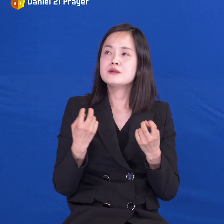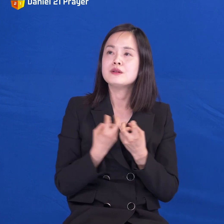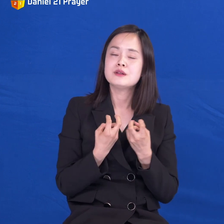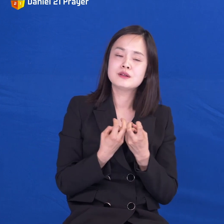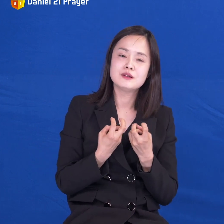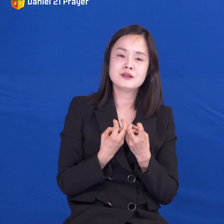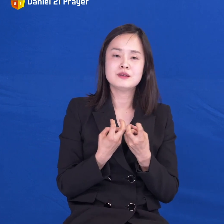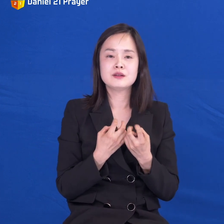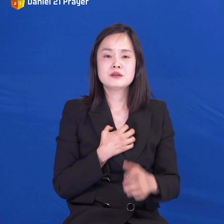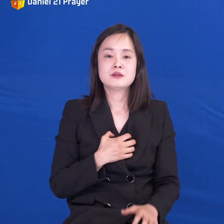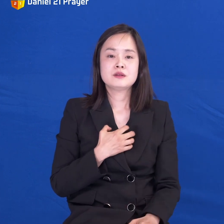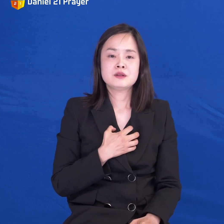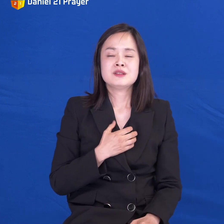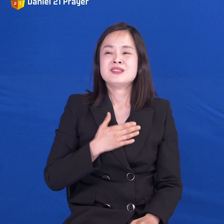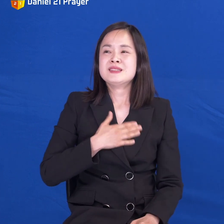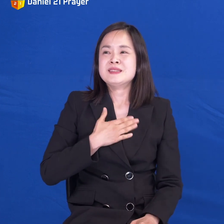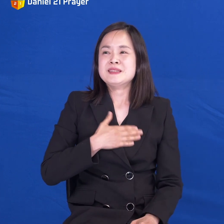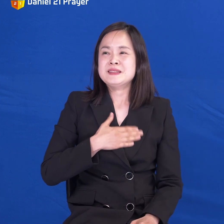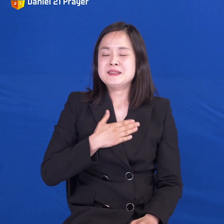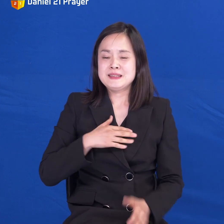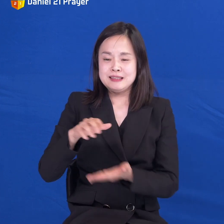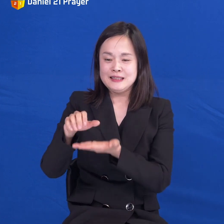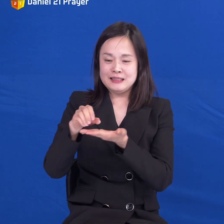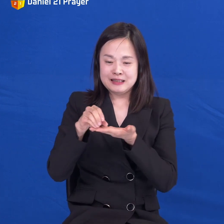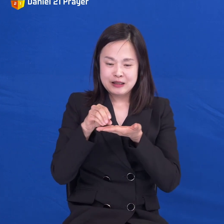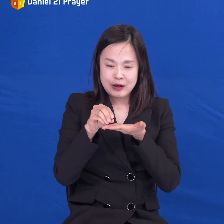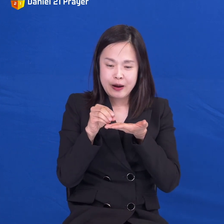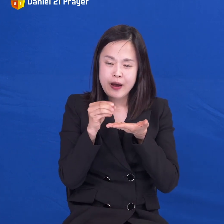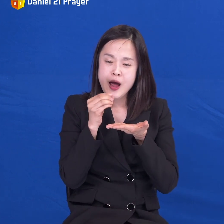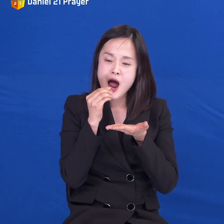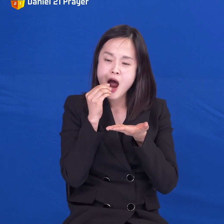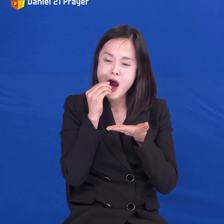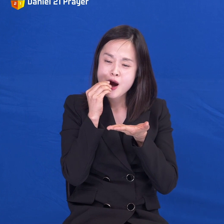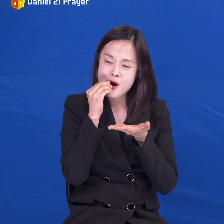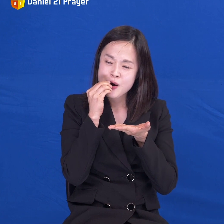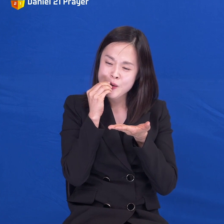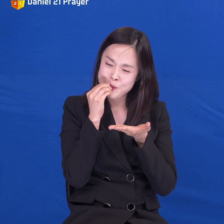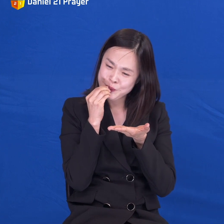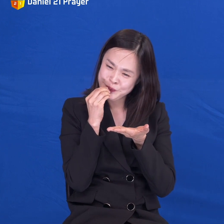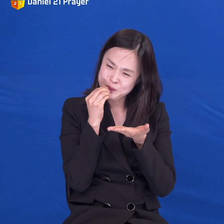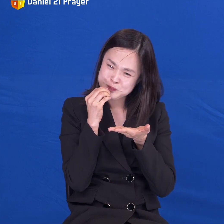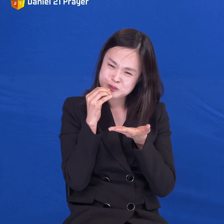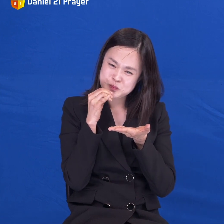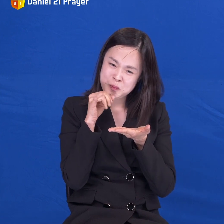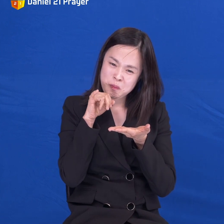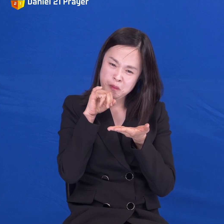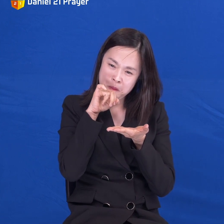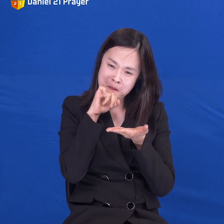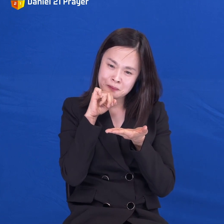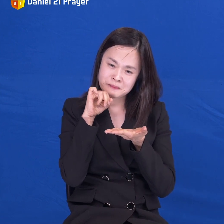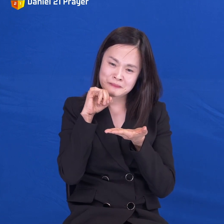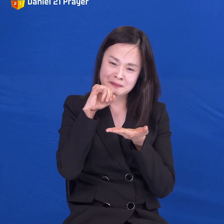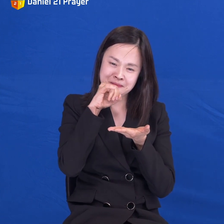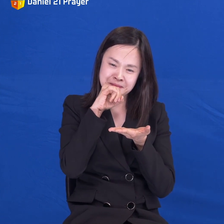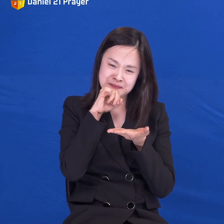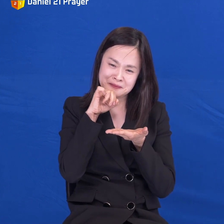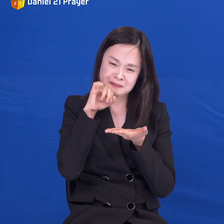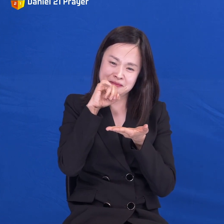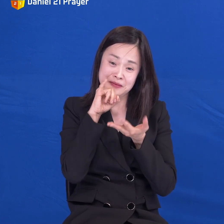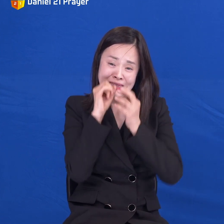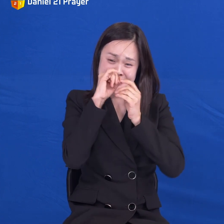잡고 입에 넣었더니 느리게 움직이던 놈이 그 입에 밀폐던 곳에 들어가니까 푸드득 뛰는